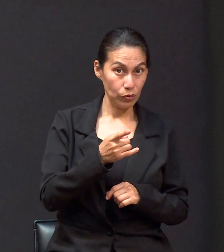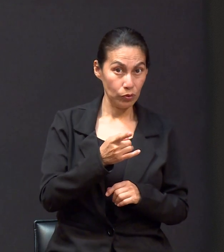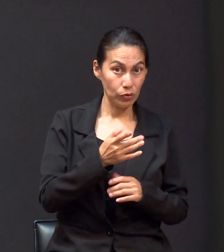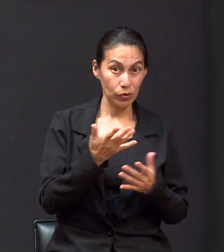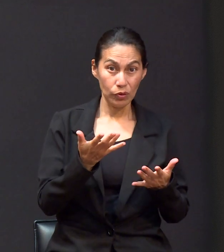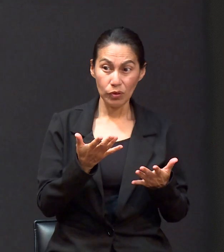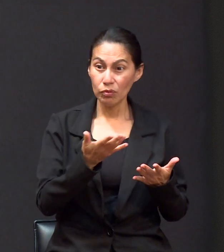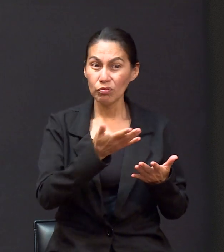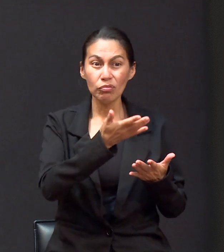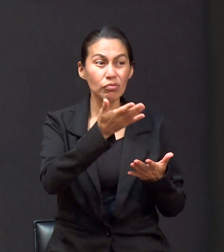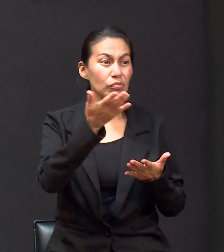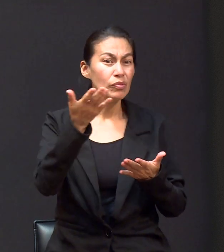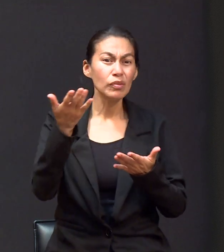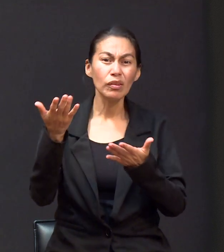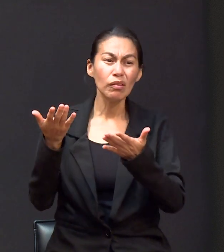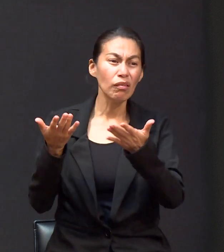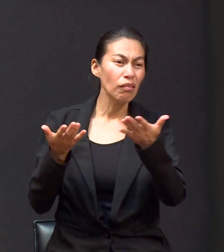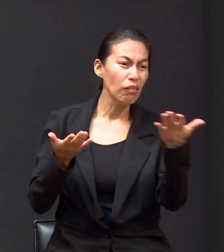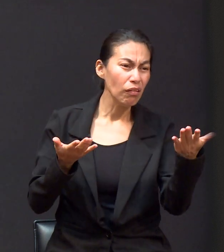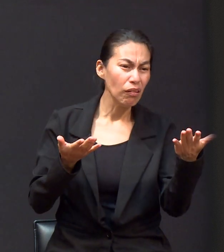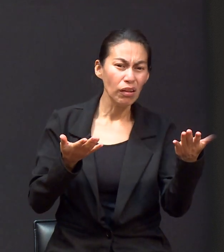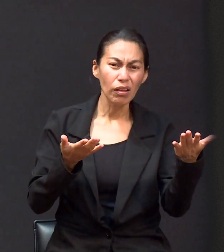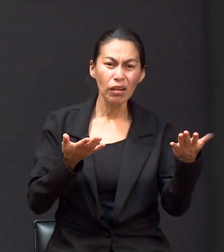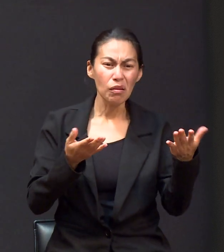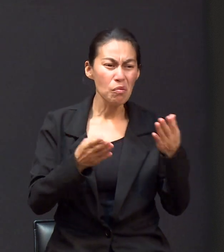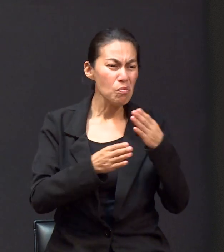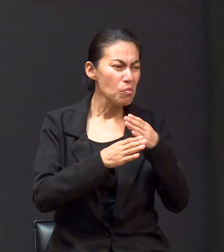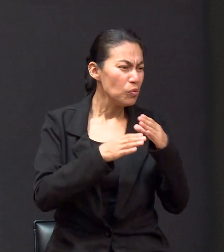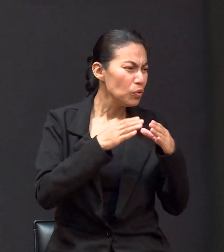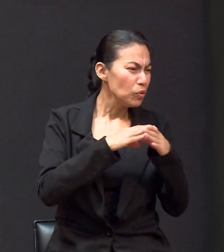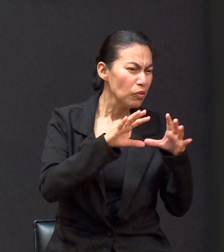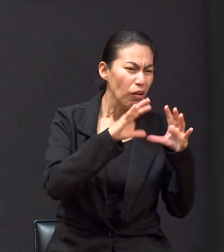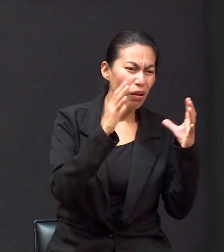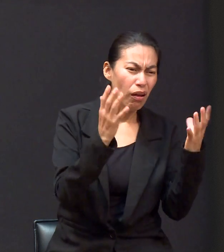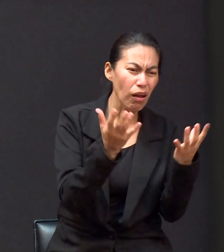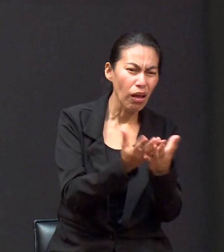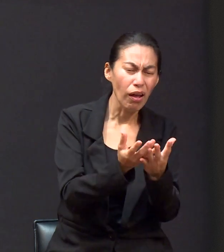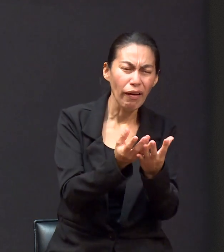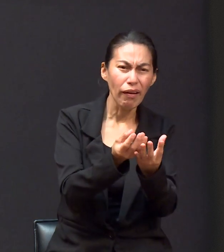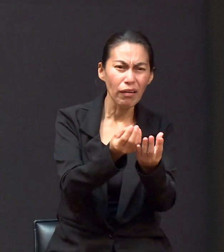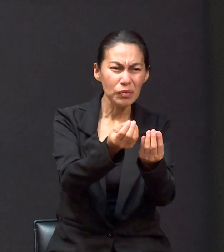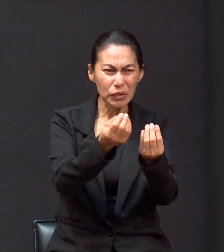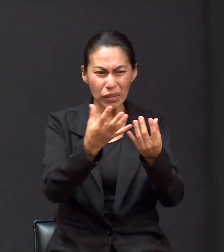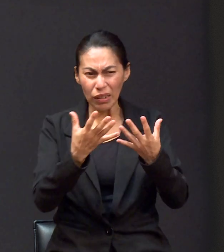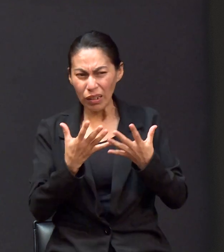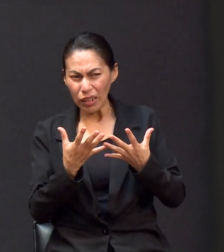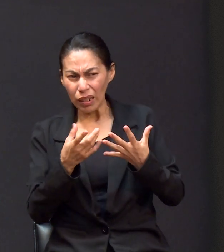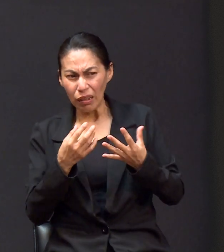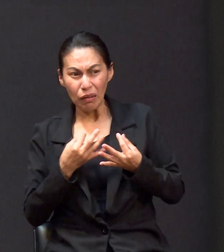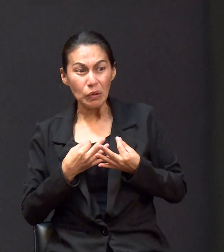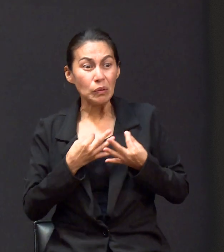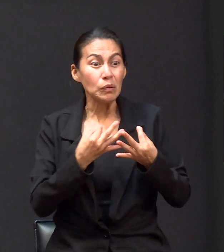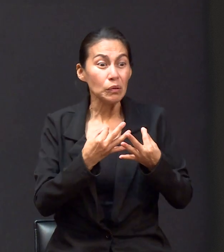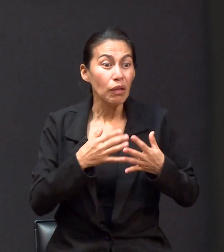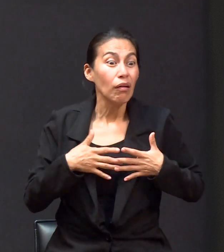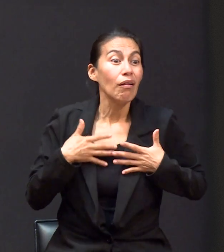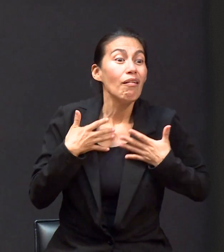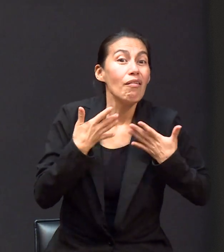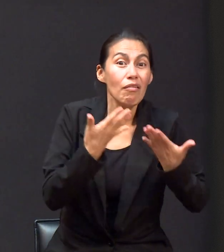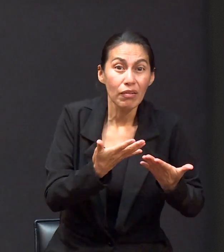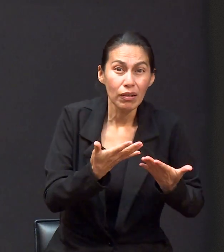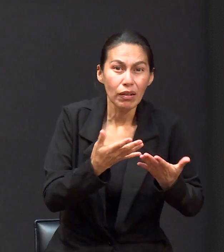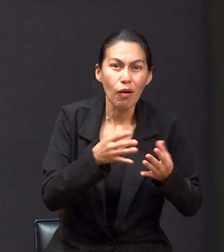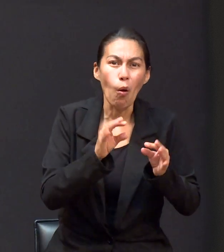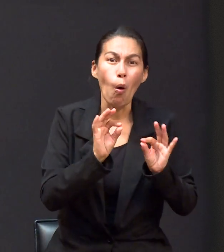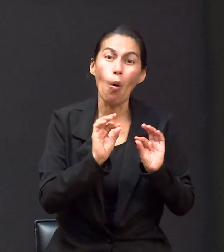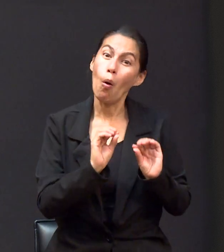¿Correrás a los artificios inútiles que el mundo te ofrece? ¿O confiarás en